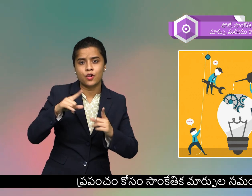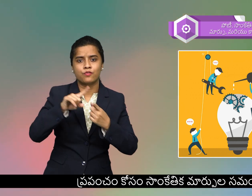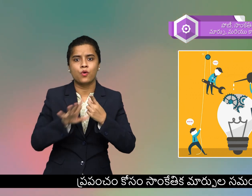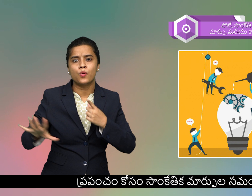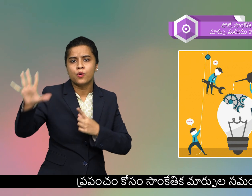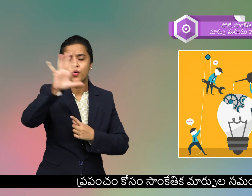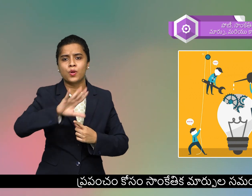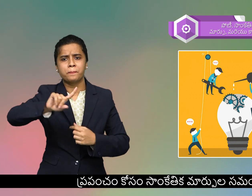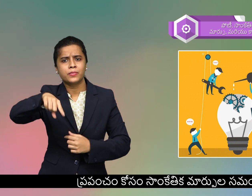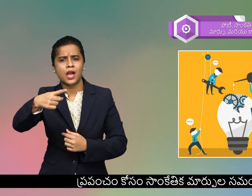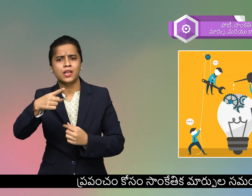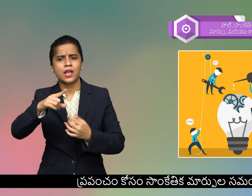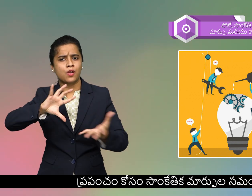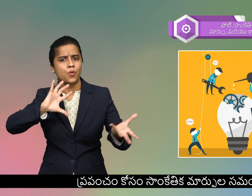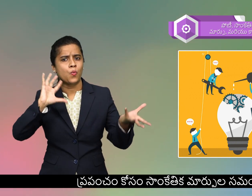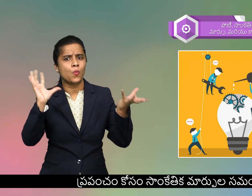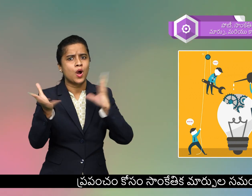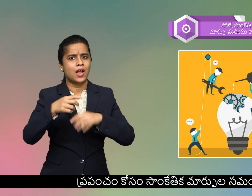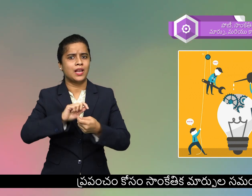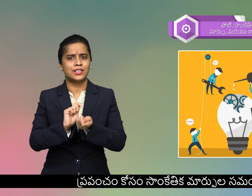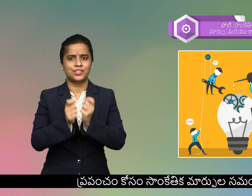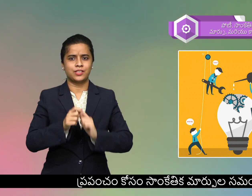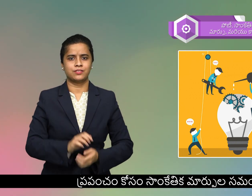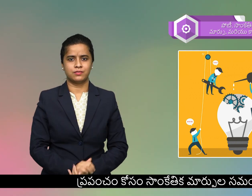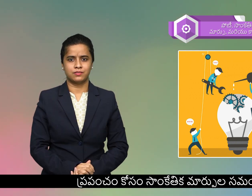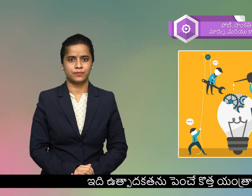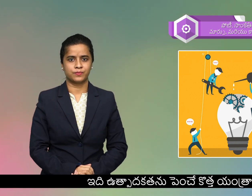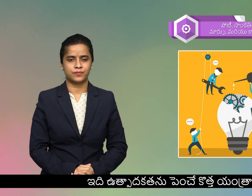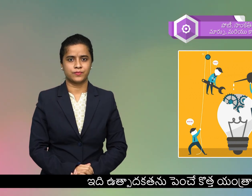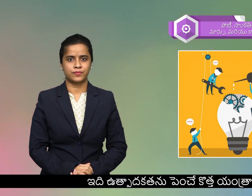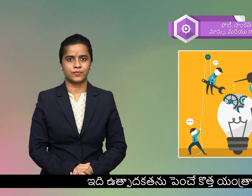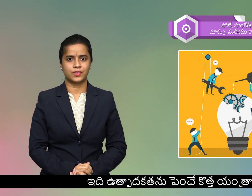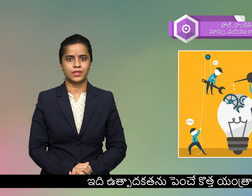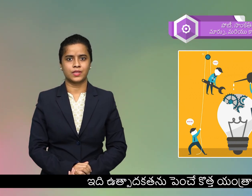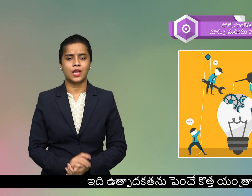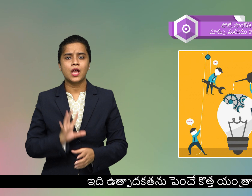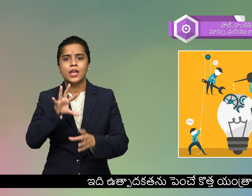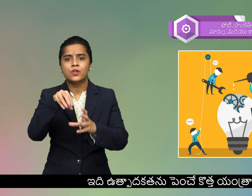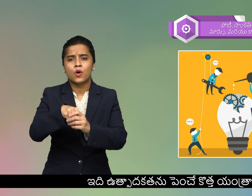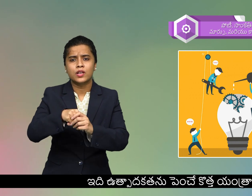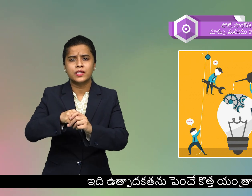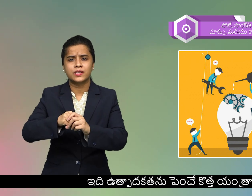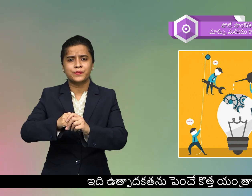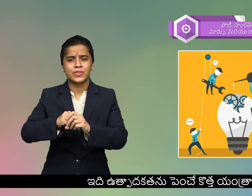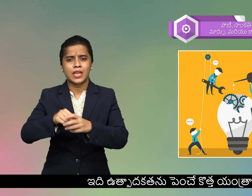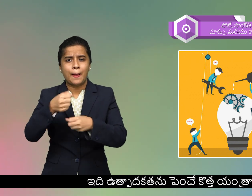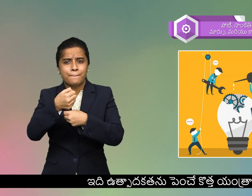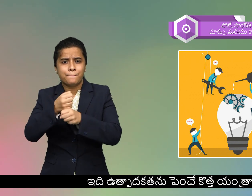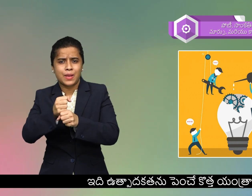కోసం సాంకేతిక మార్పుల సమయం. ఇది ఉత్పాదకతను పెంచే కొత్త యంత్రాలు,